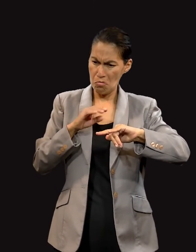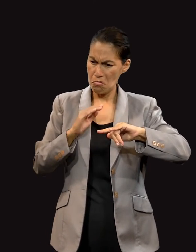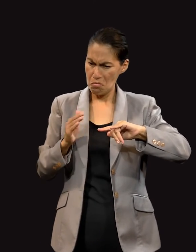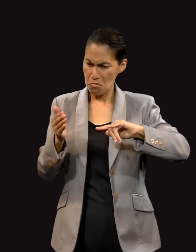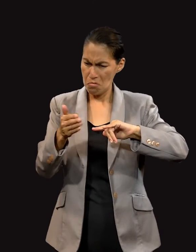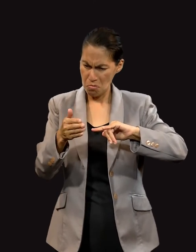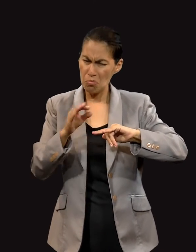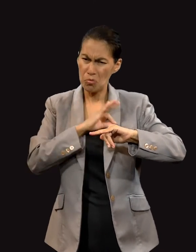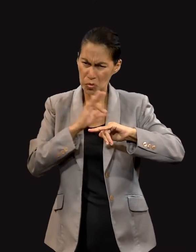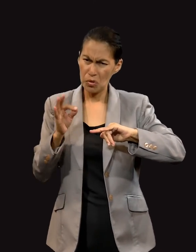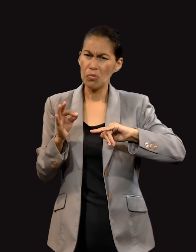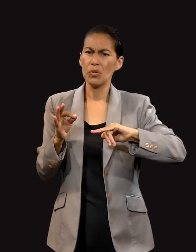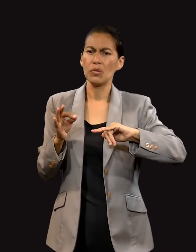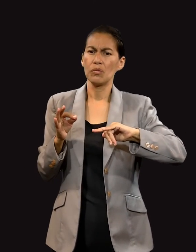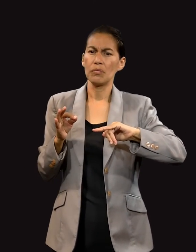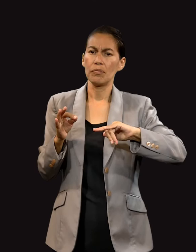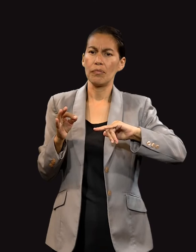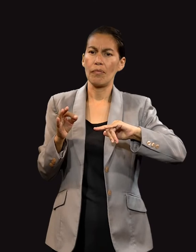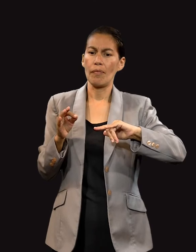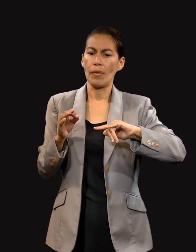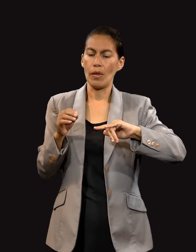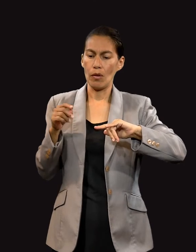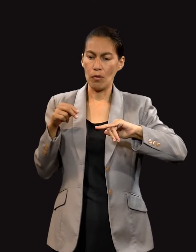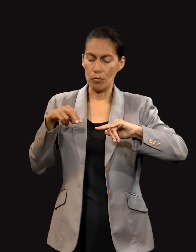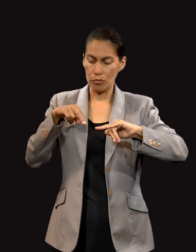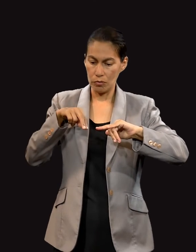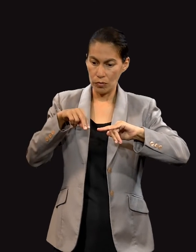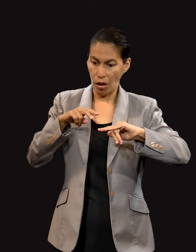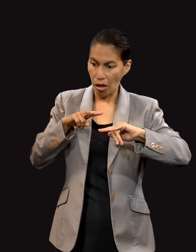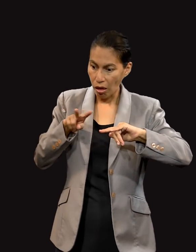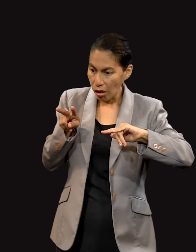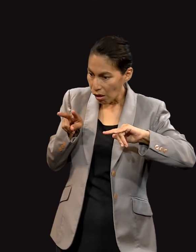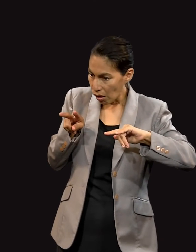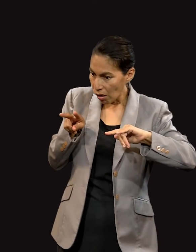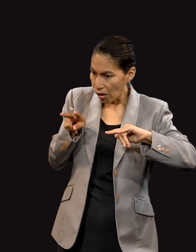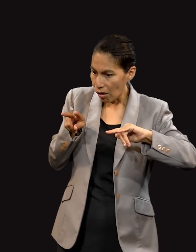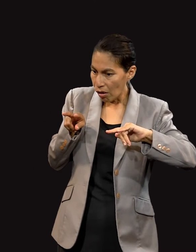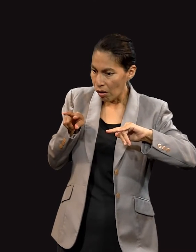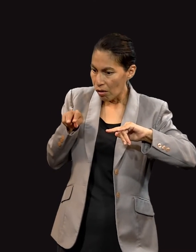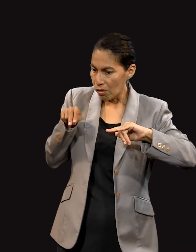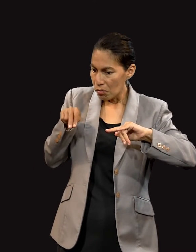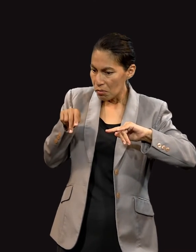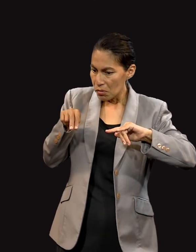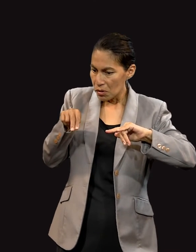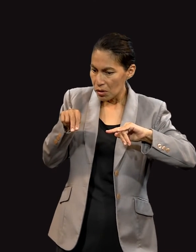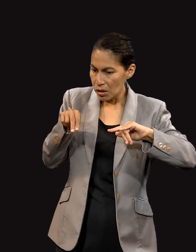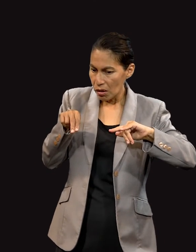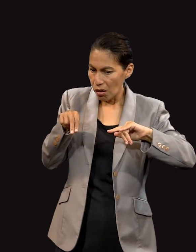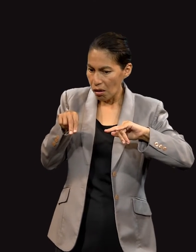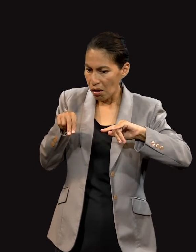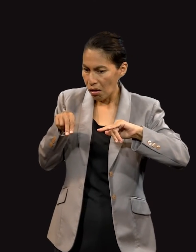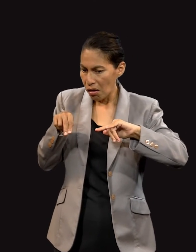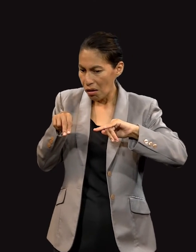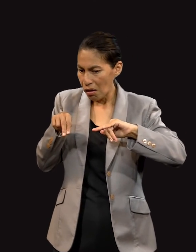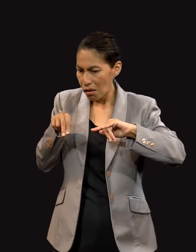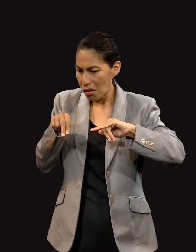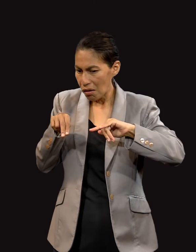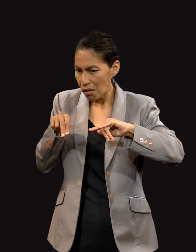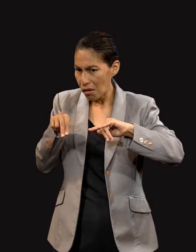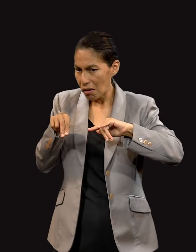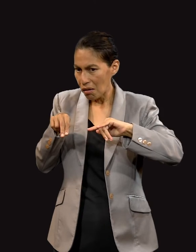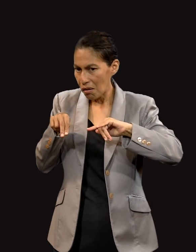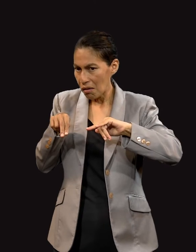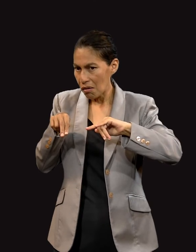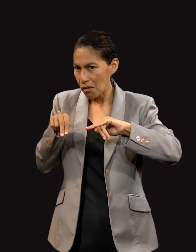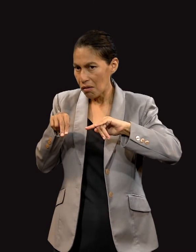y veo que teníamos oportunidad de pasar. Entonces me volteo y pasamos, pero él empezó a